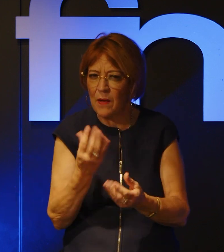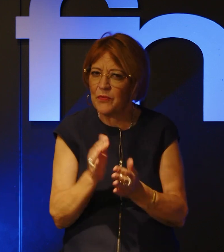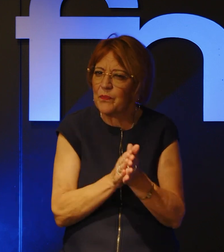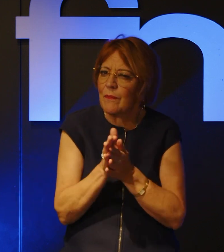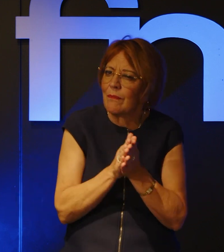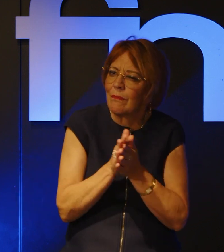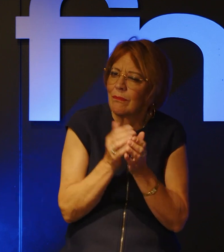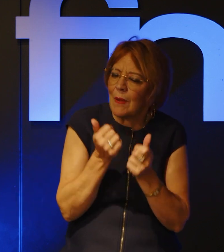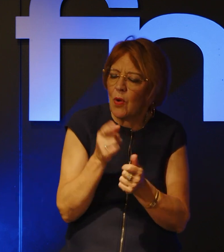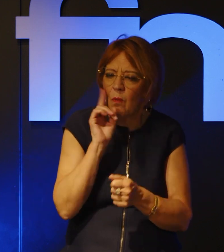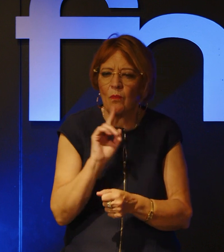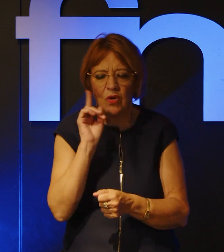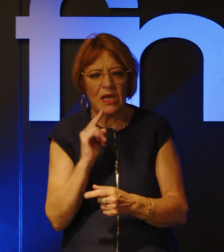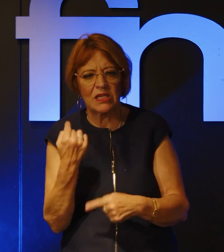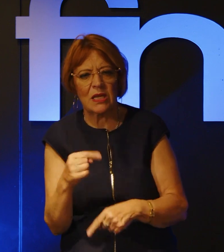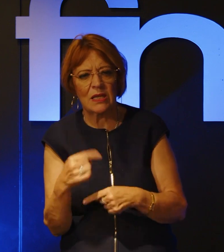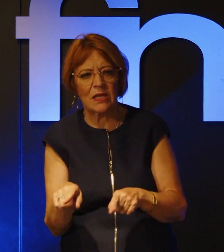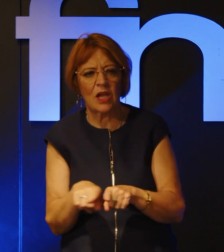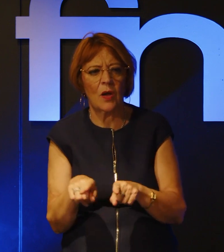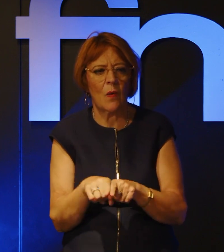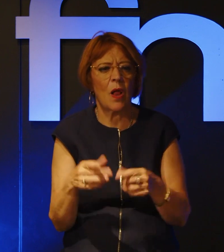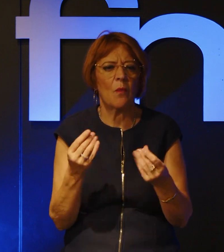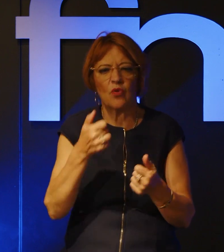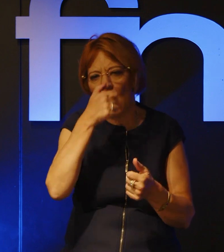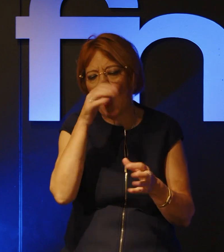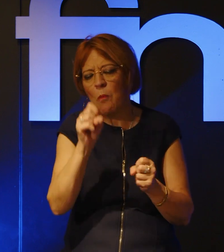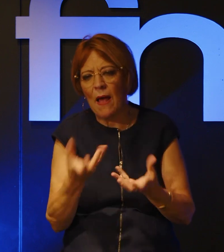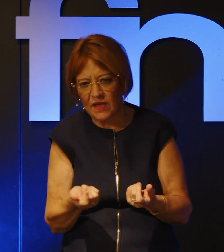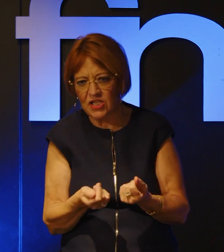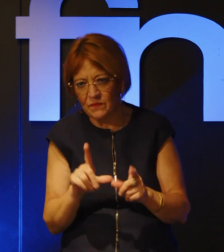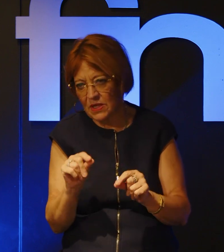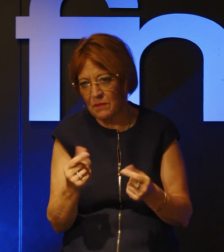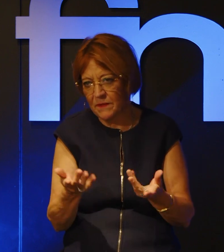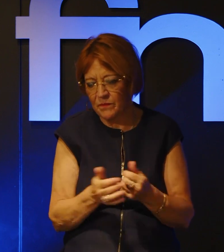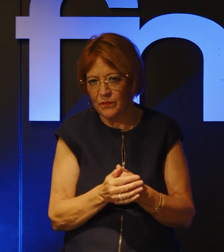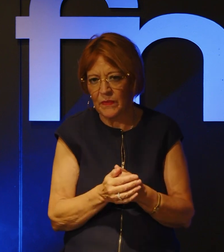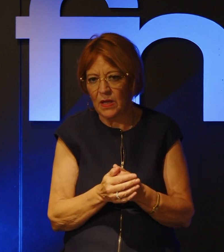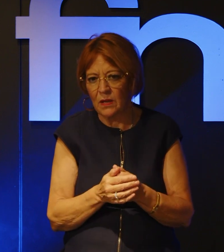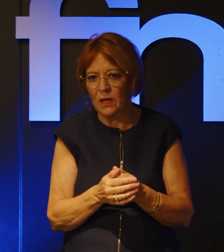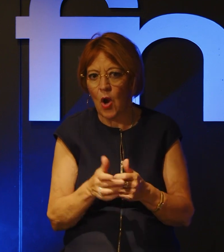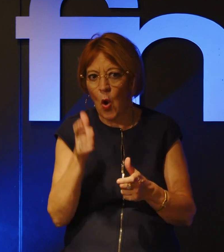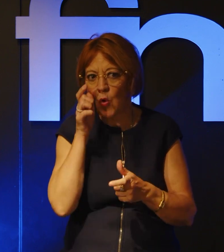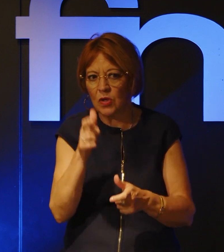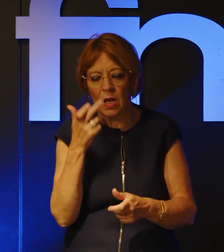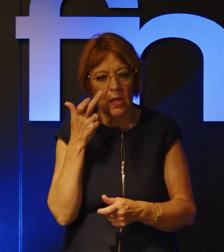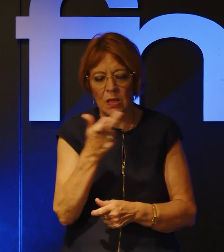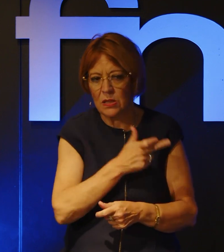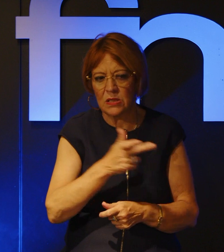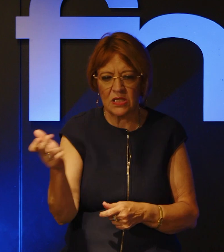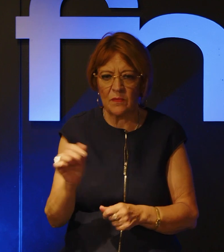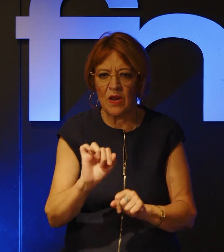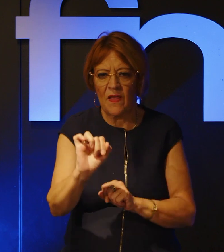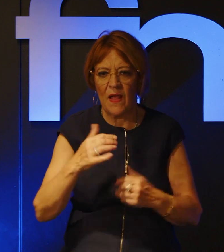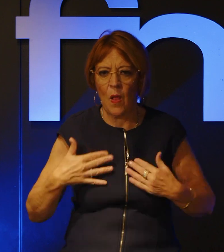a que as mulheres estejam muito ocupadas também a monitorizar constantemente os